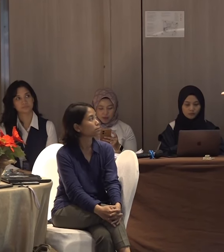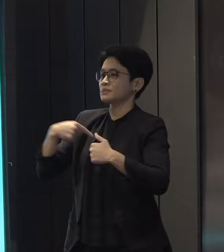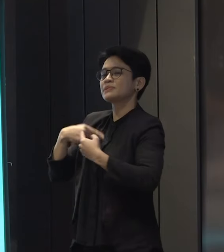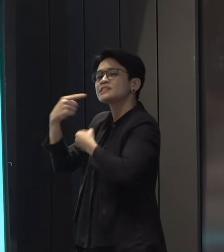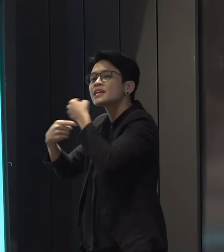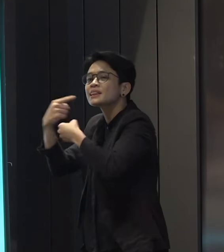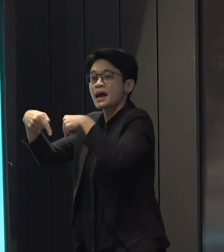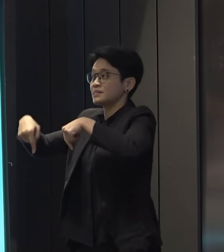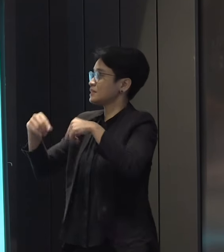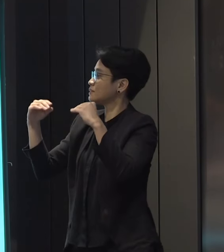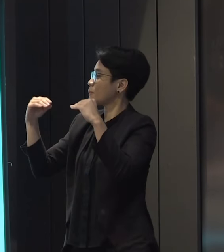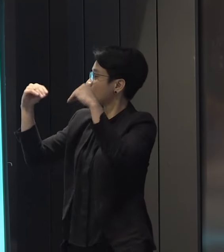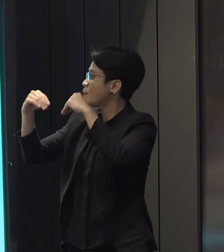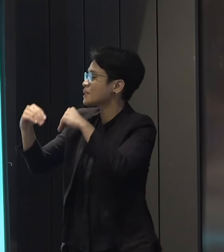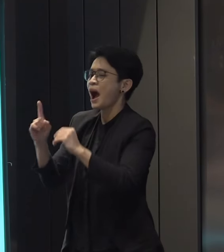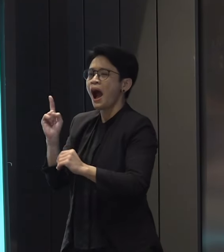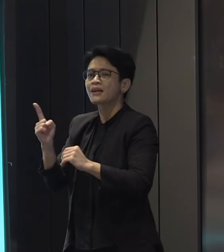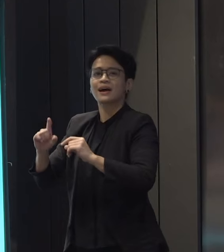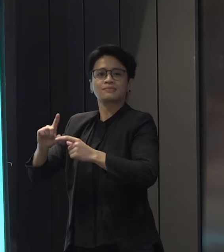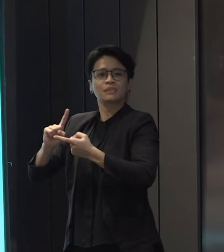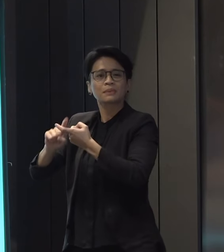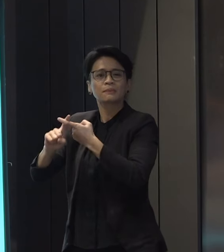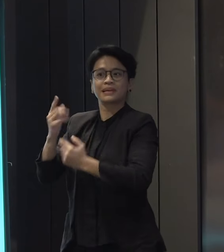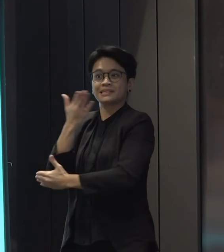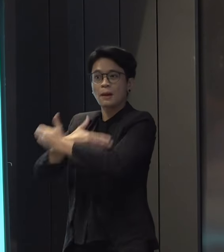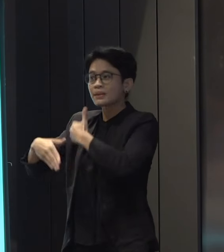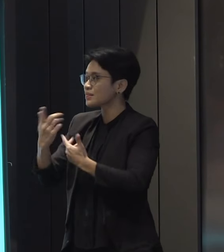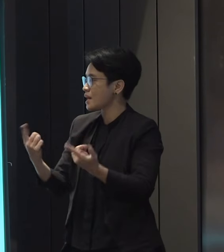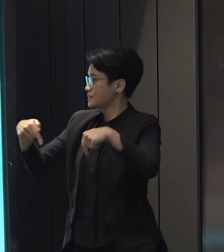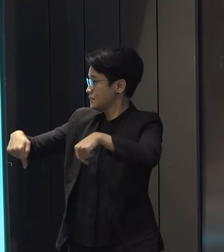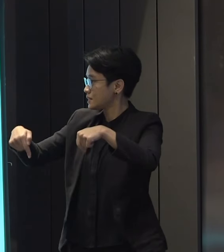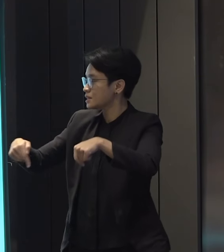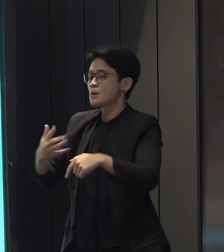ini bisa upskill bagaimana mengikuti